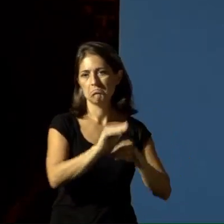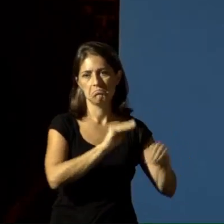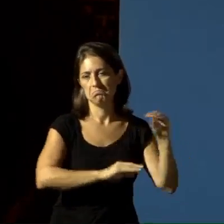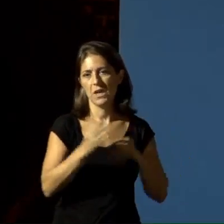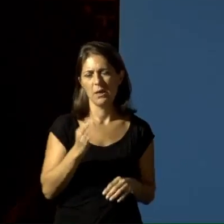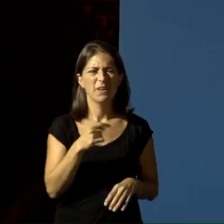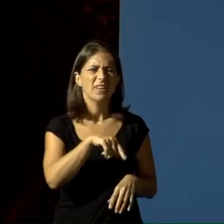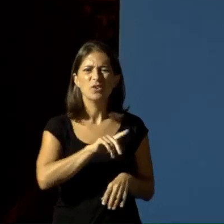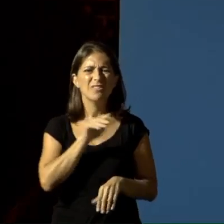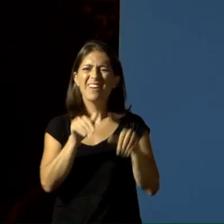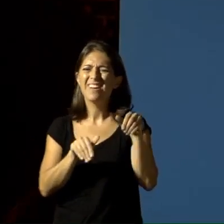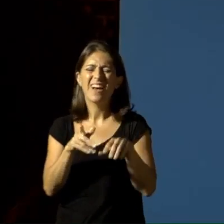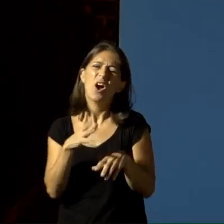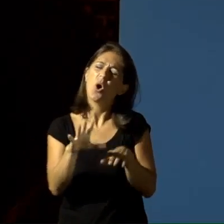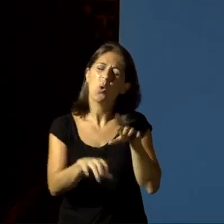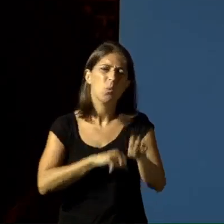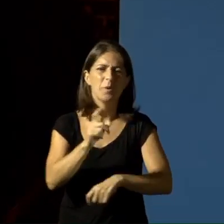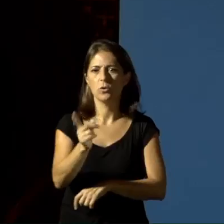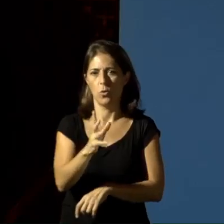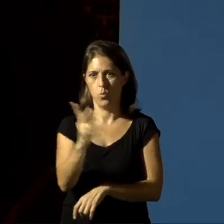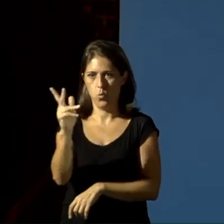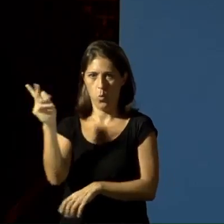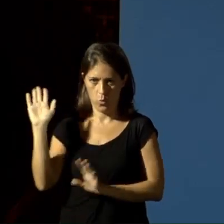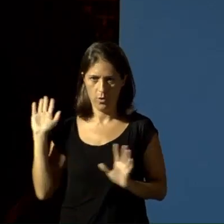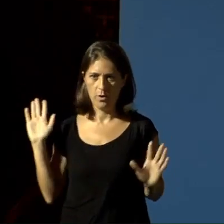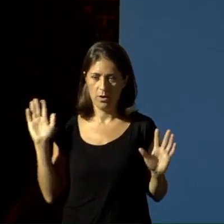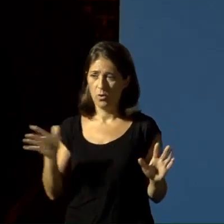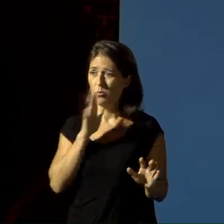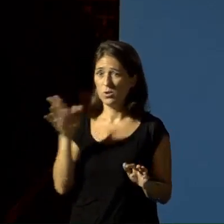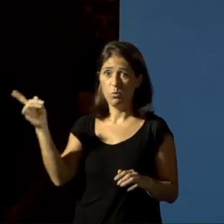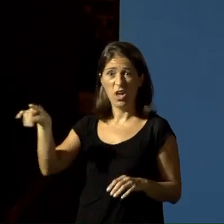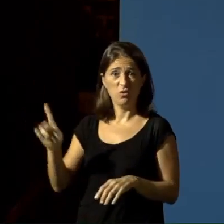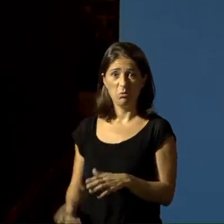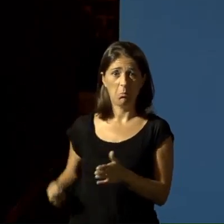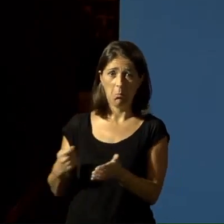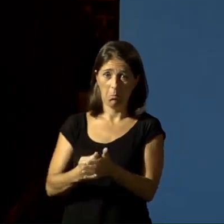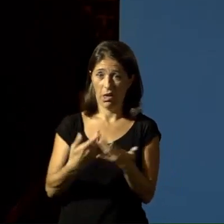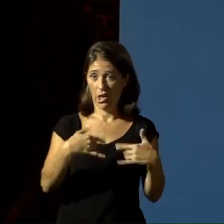Non andan a compralos, andan a roubalos. Porque nin siquiera pagan por eles.